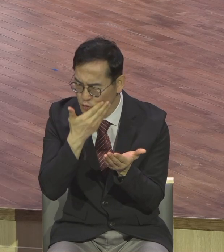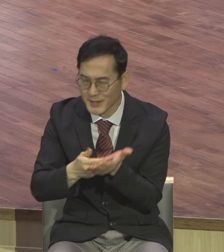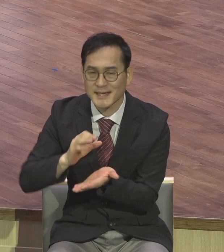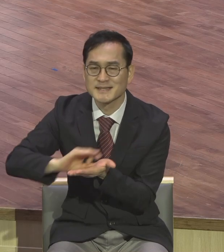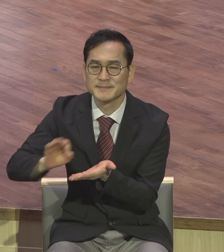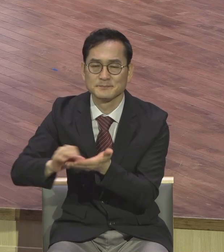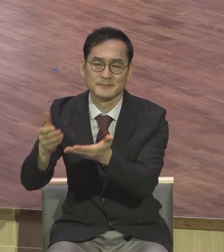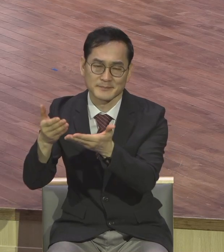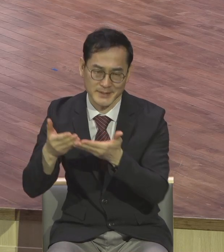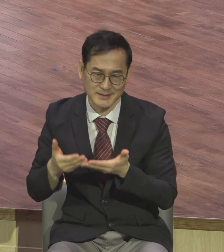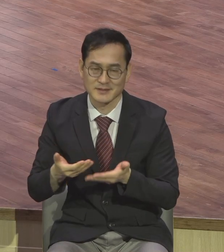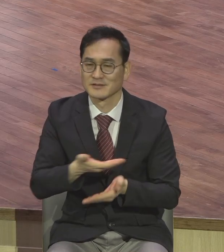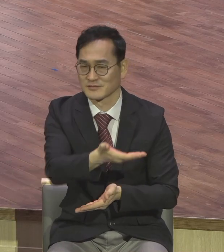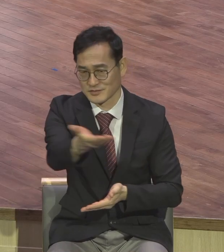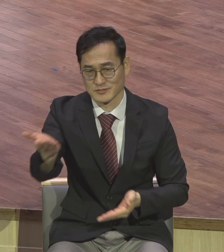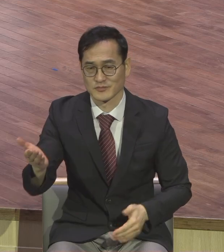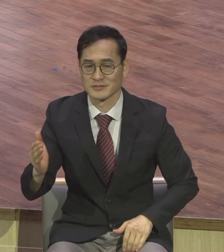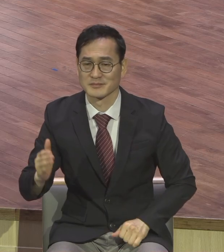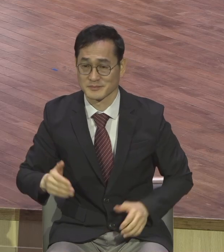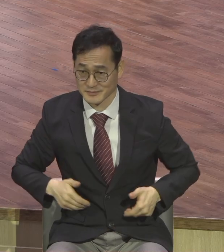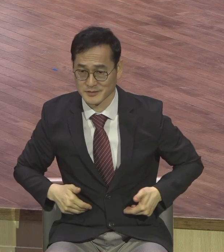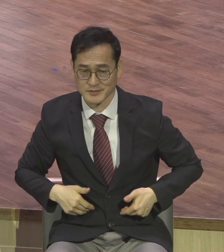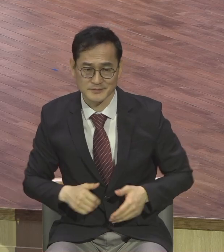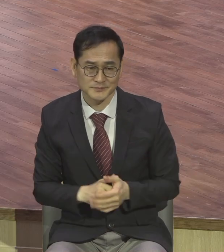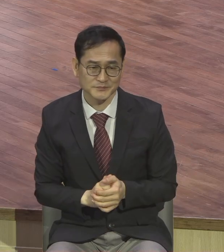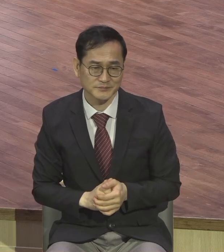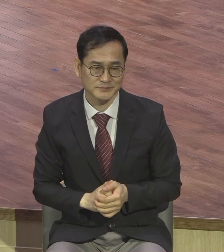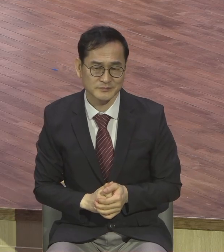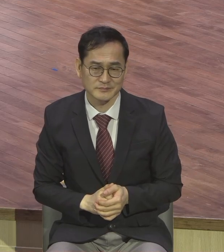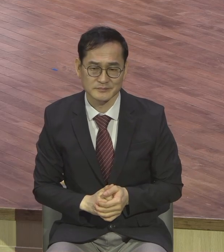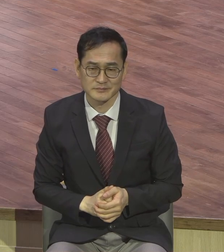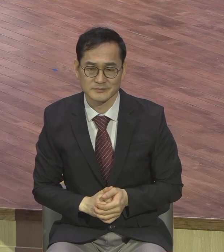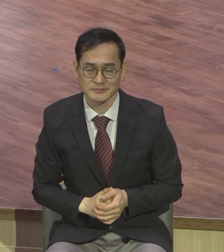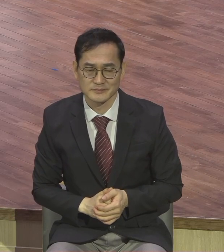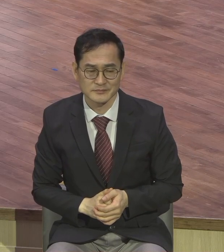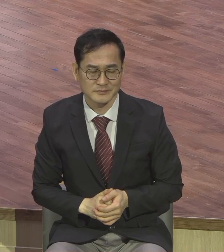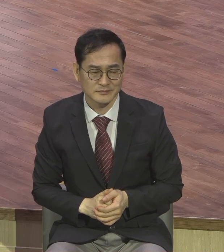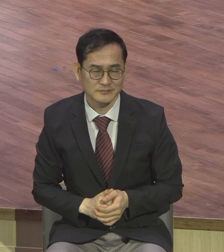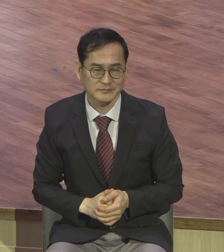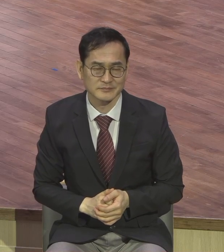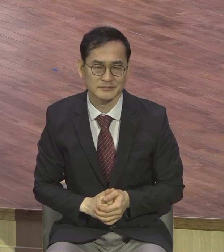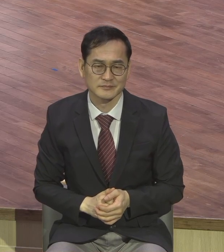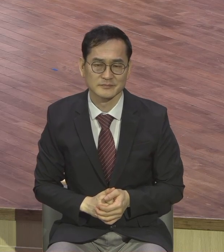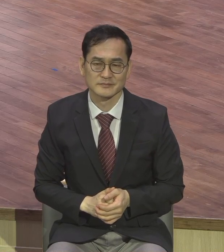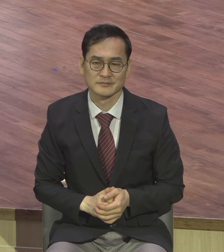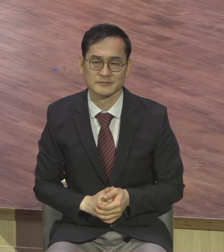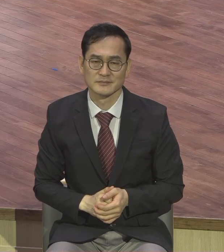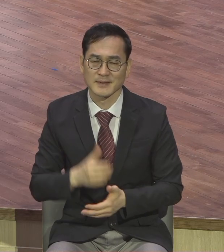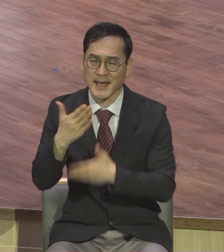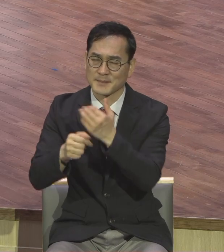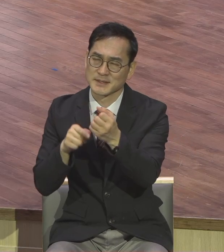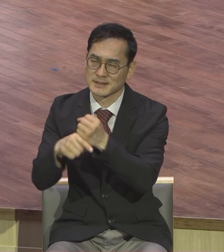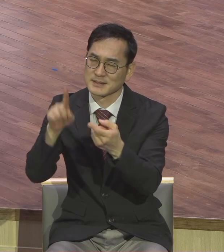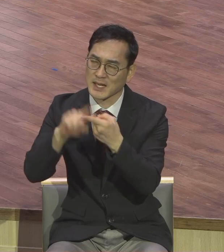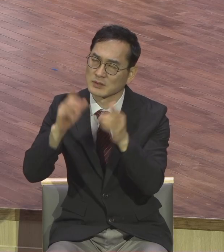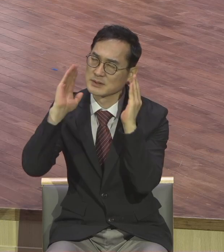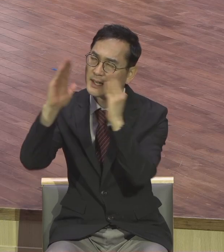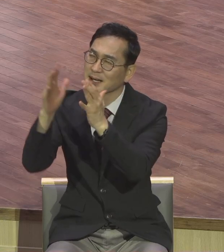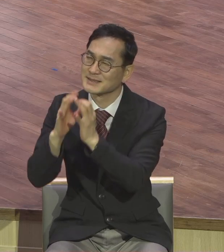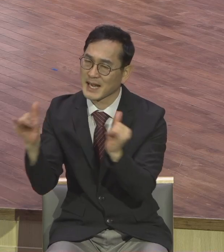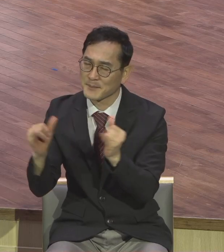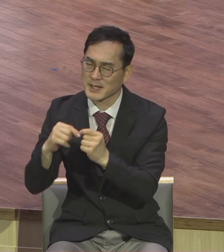요한일서 2장 17절에 보면 이 세상도 그 정욕도 지나가되 오직 하나님 뜻을 향하는 자는